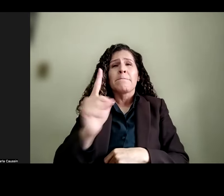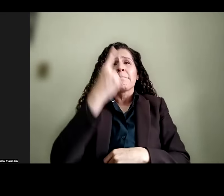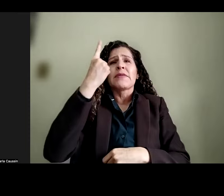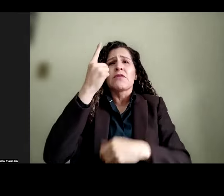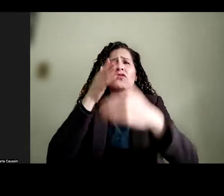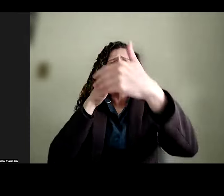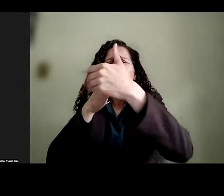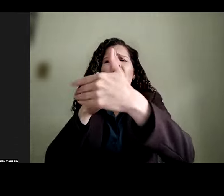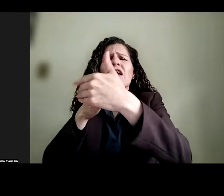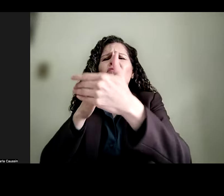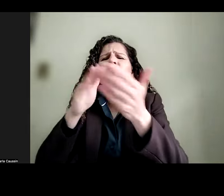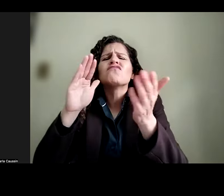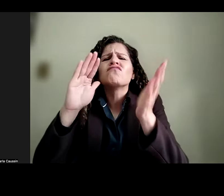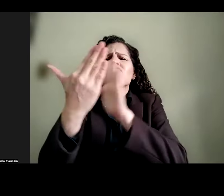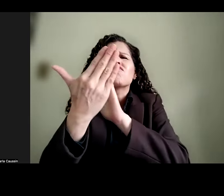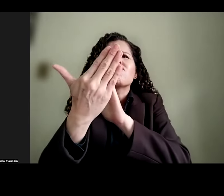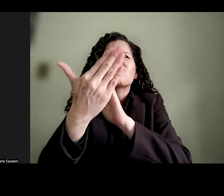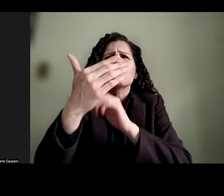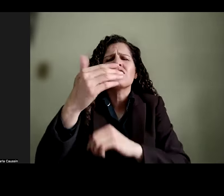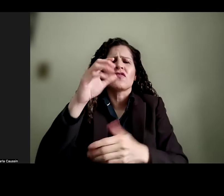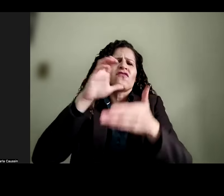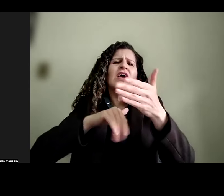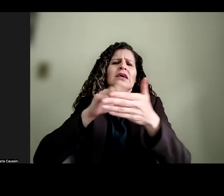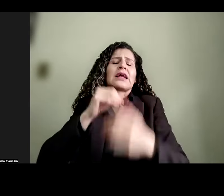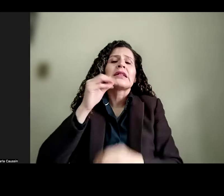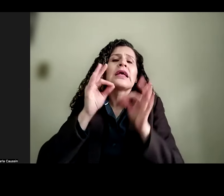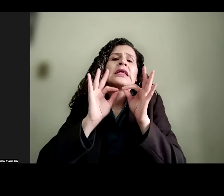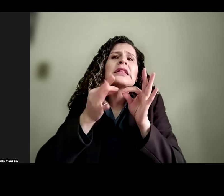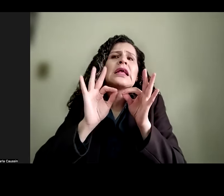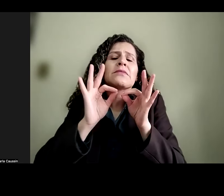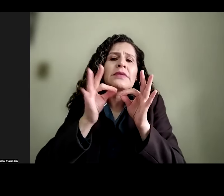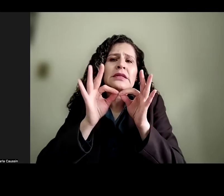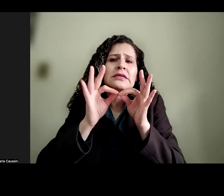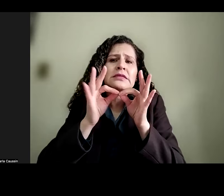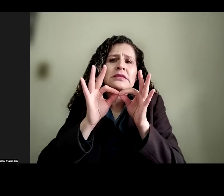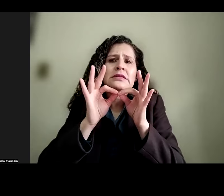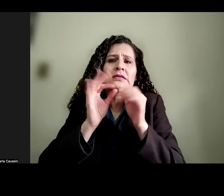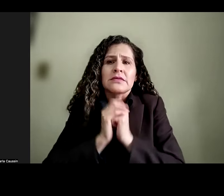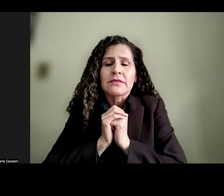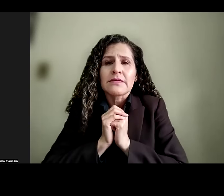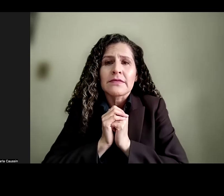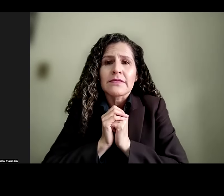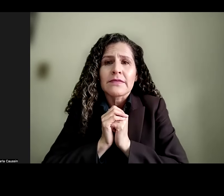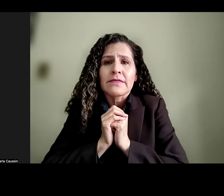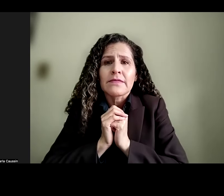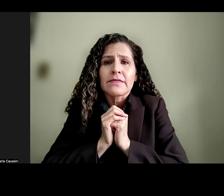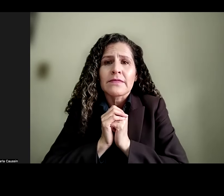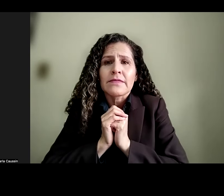otra persona. La atención, en primer lugar, enfrenta muchas I'm very barreras. sorry.